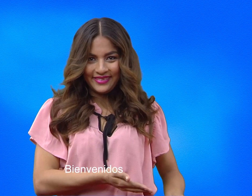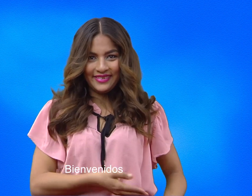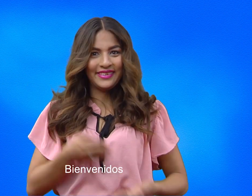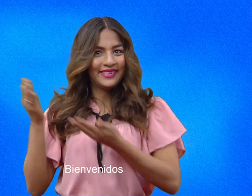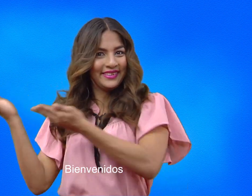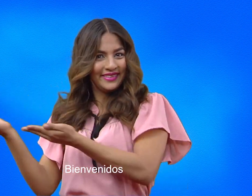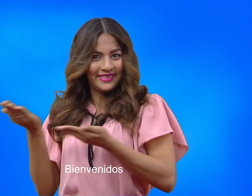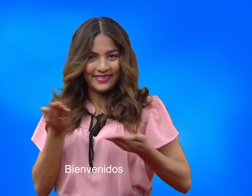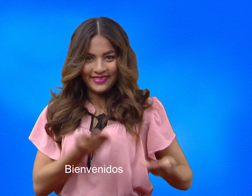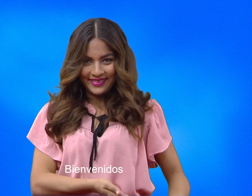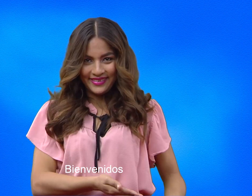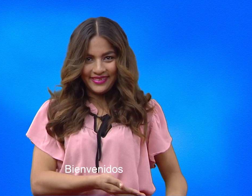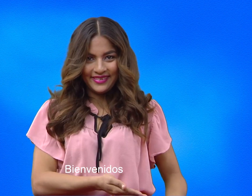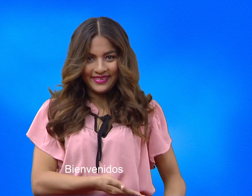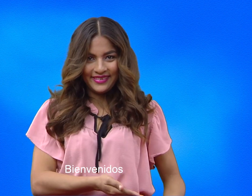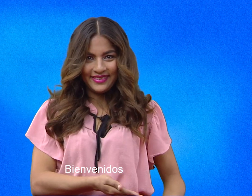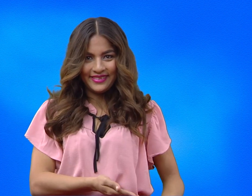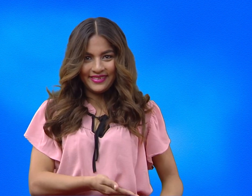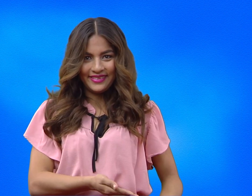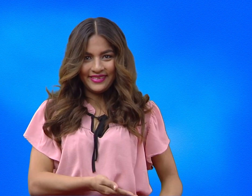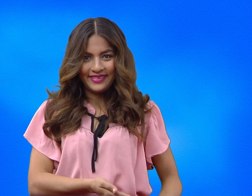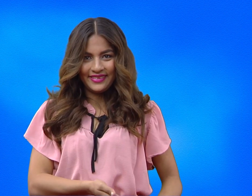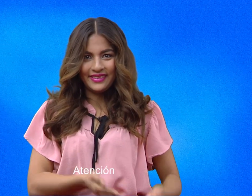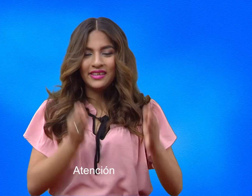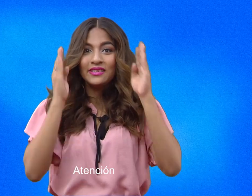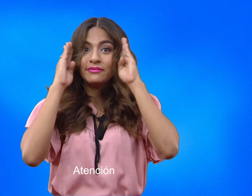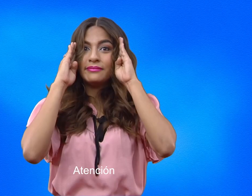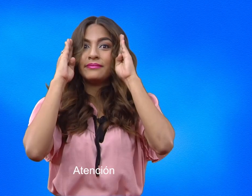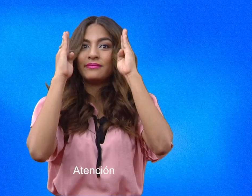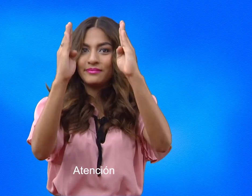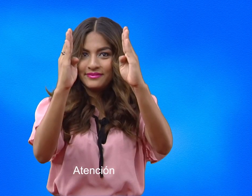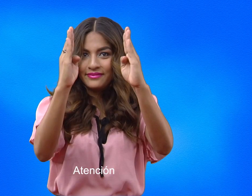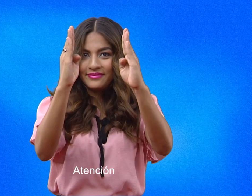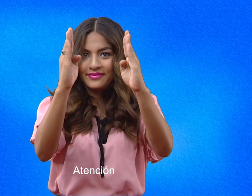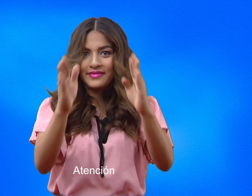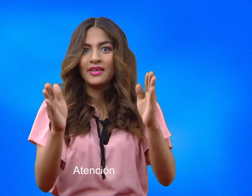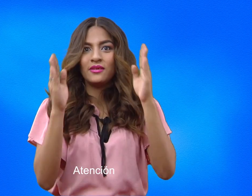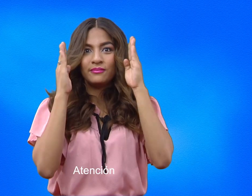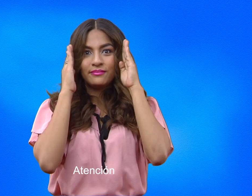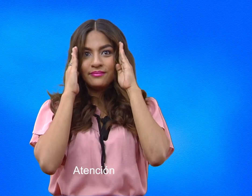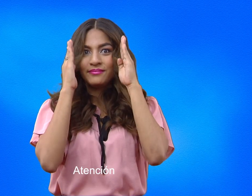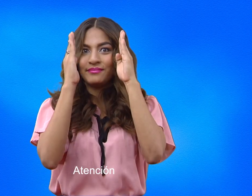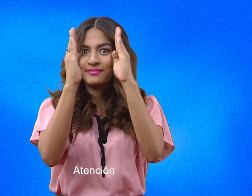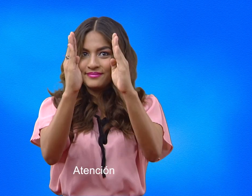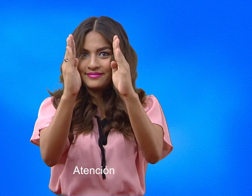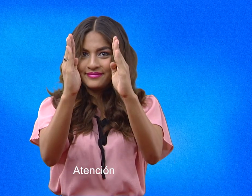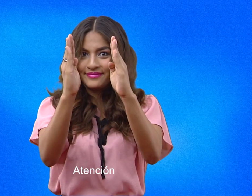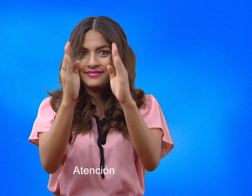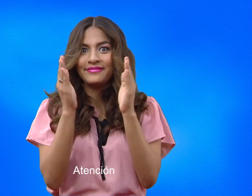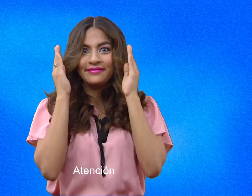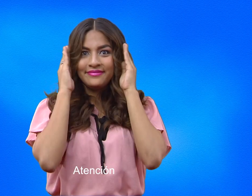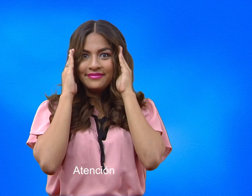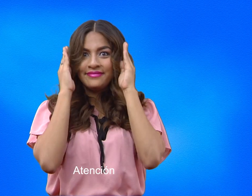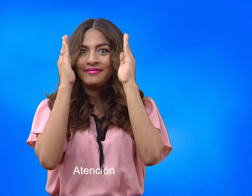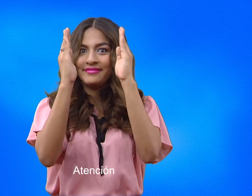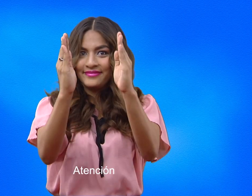Bienvenidos. Bienvenidos. Atención. Atención.